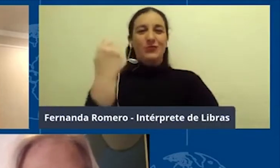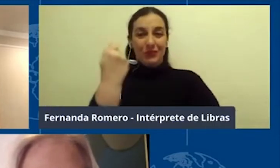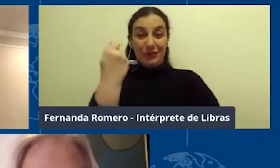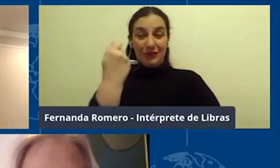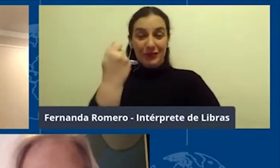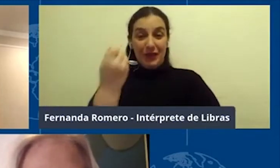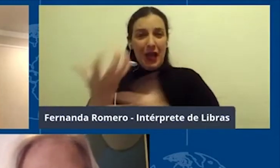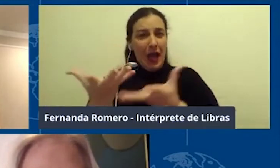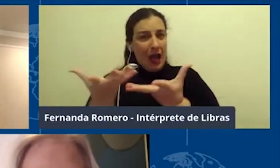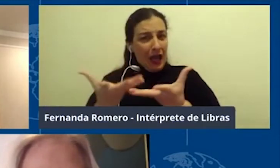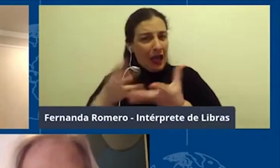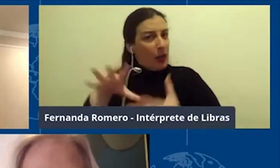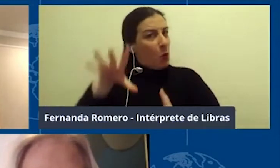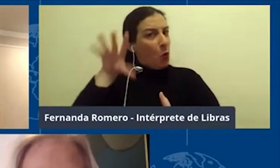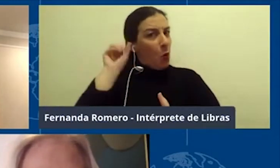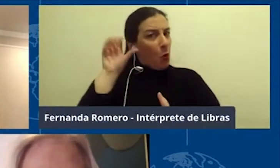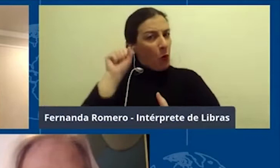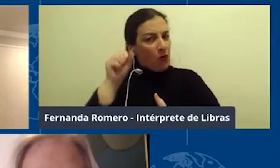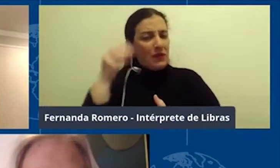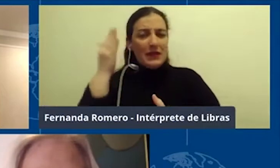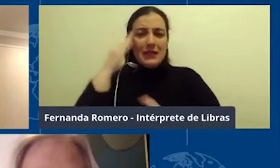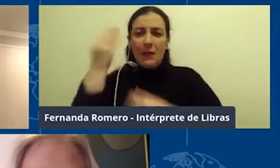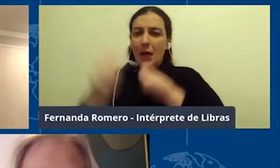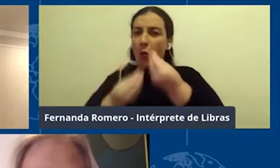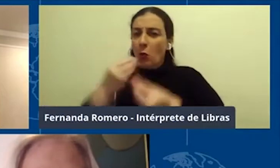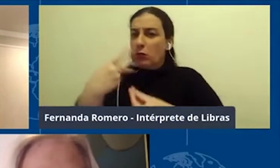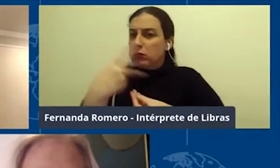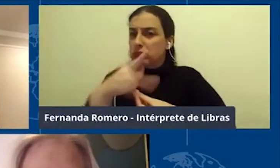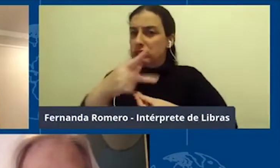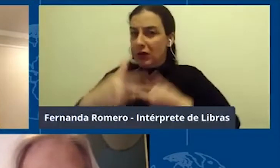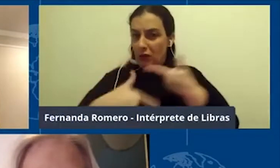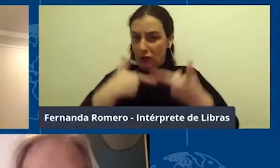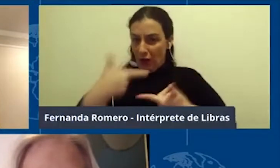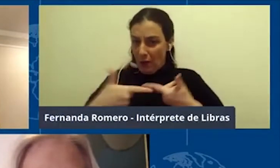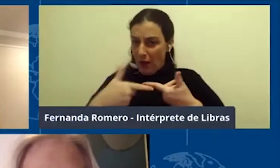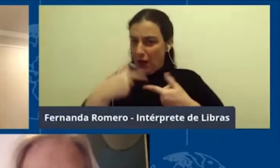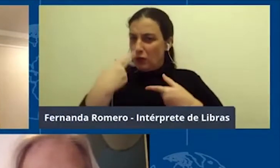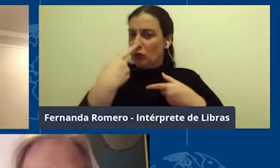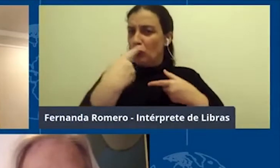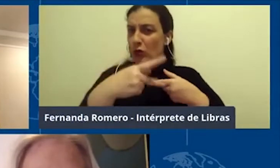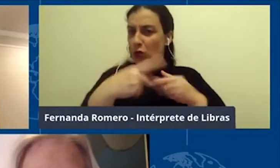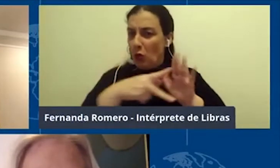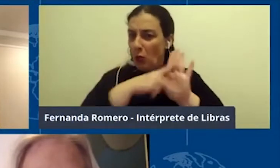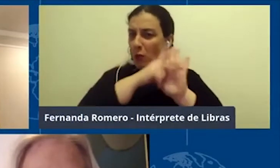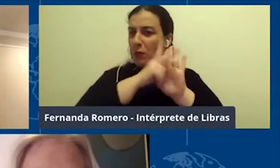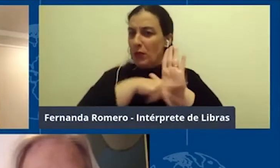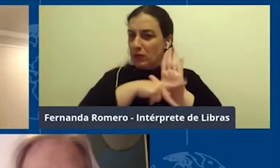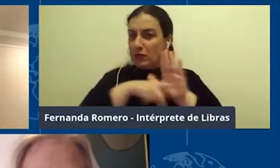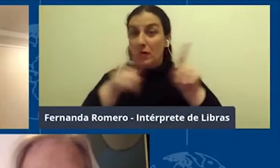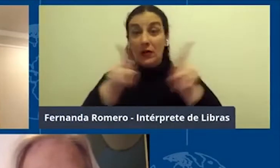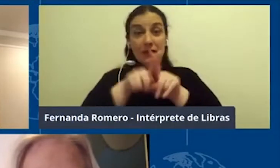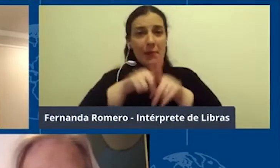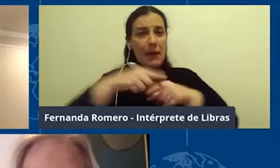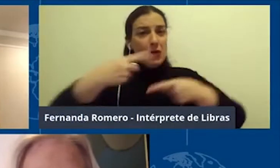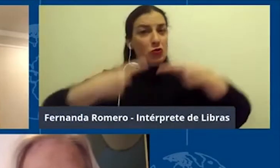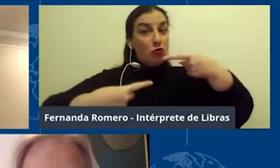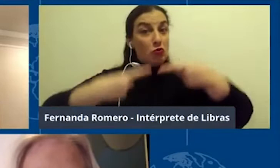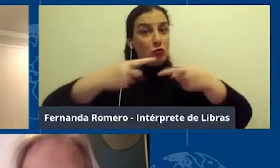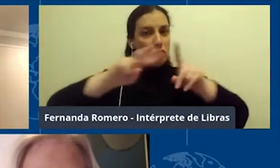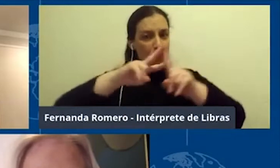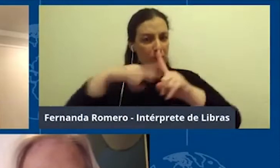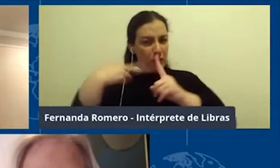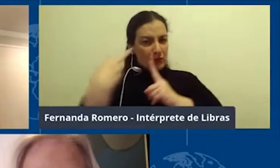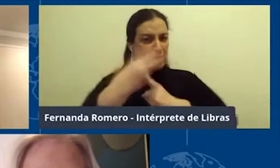Queremos ouvi-la sobre como tem sido o seu trabalho e seus planos, e também discutirmos as perspectivas de